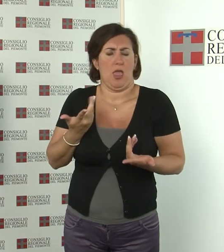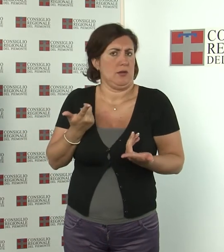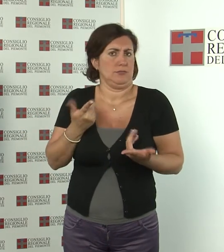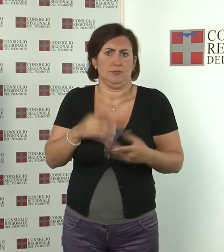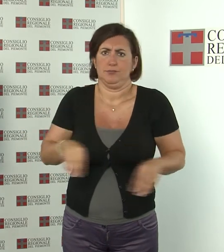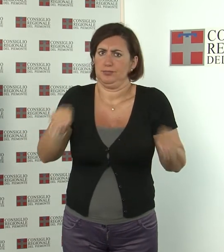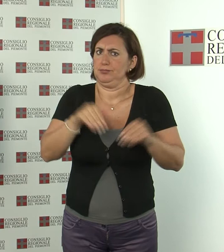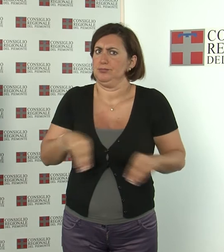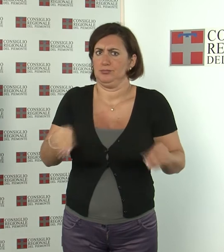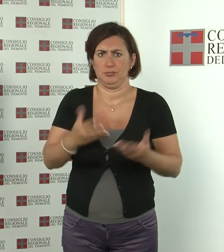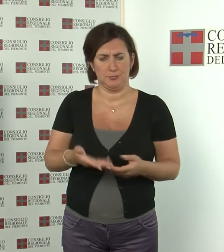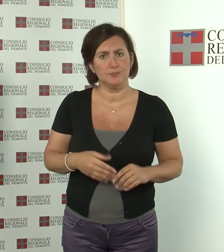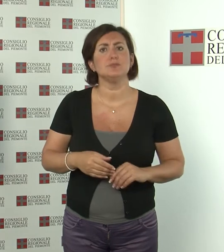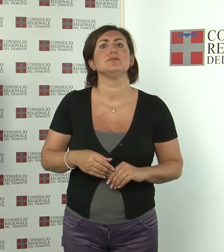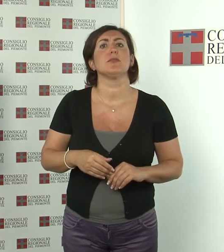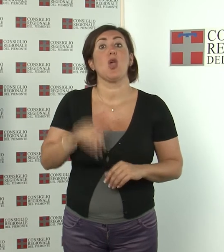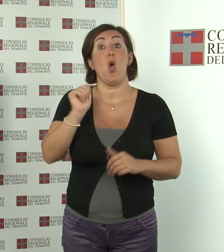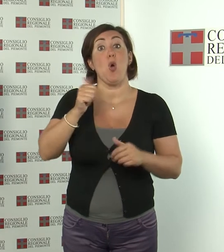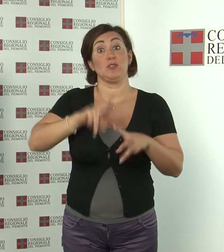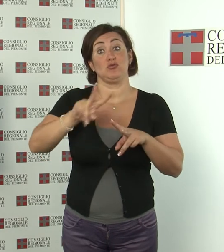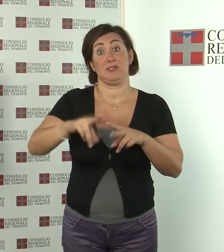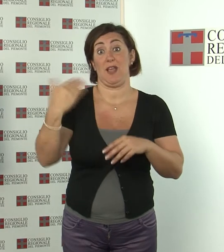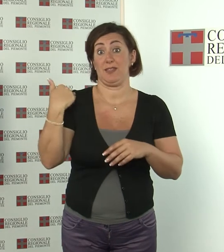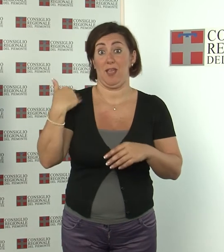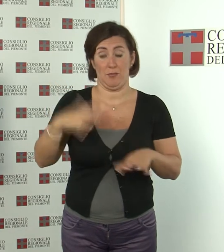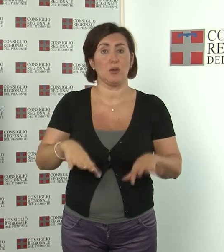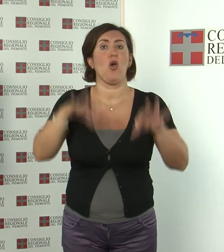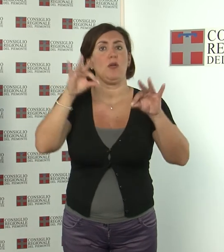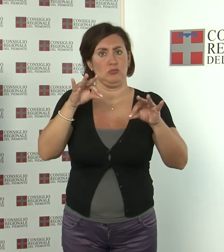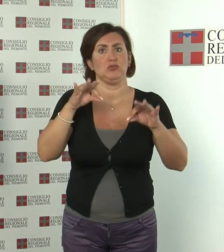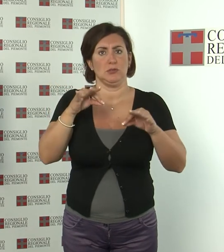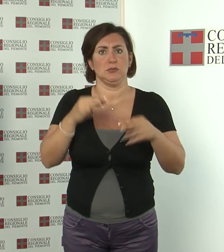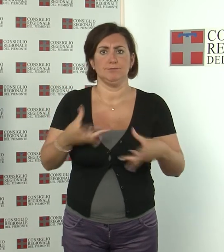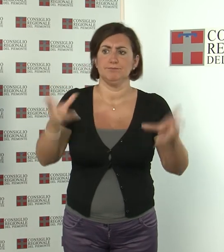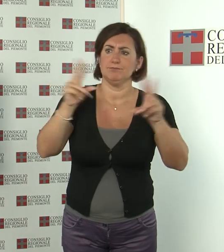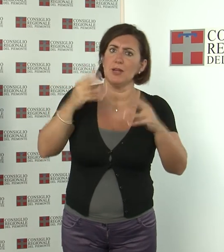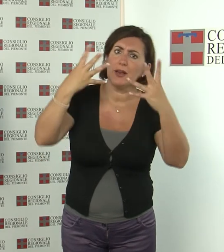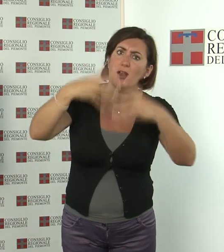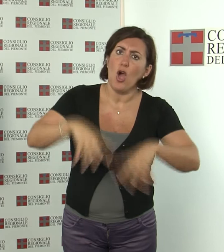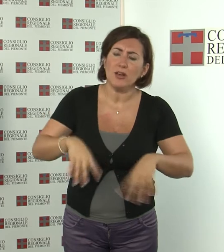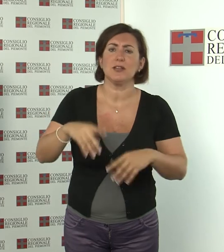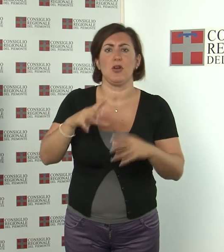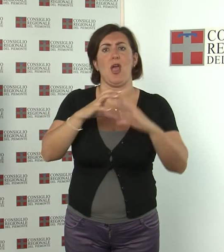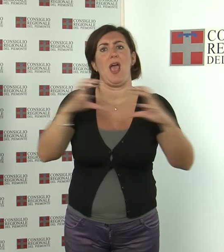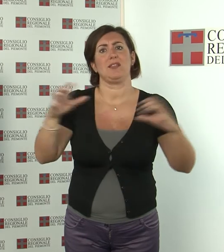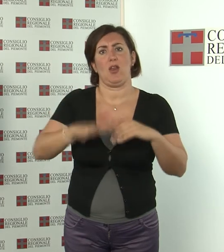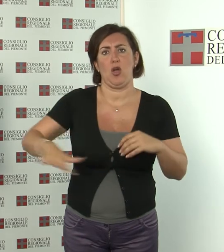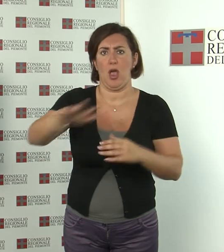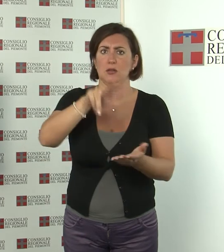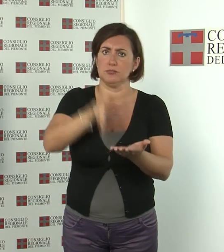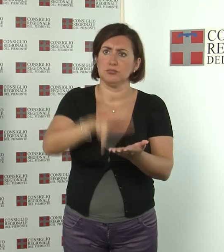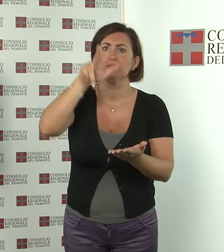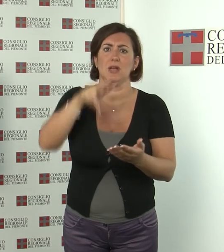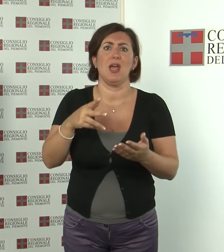dell'11 settembre è iniziato l'esame del disegno di legge sul riordino degli enti locali ed è stato approvato il rendiconto finanziario 2011